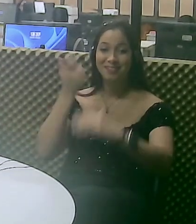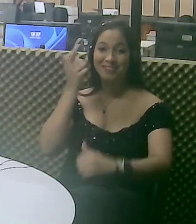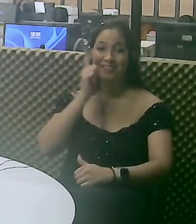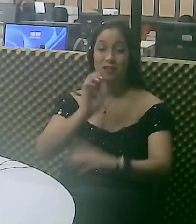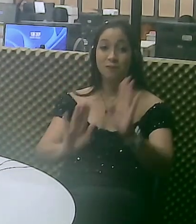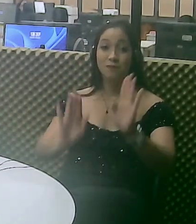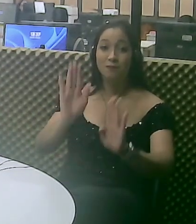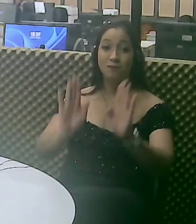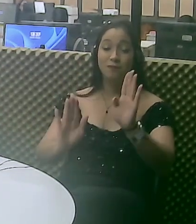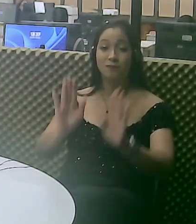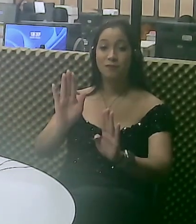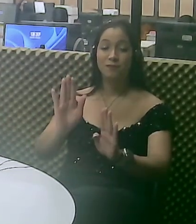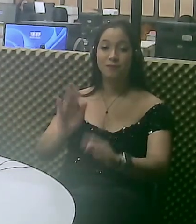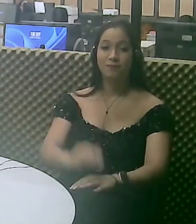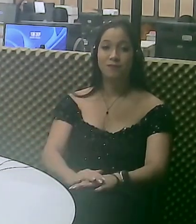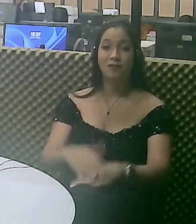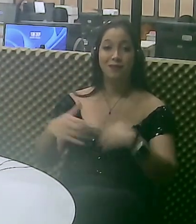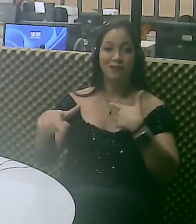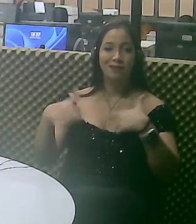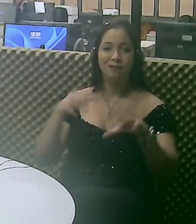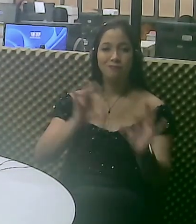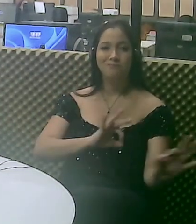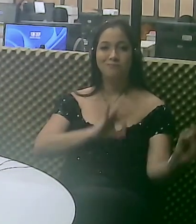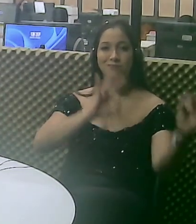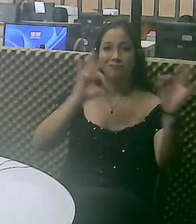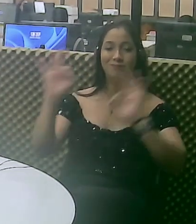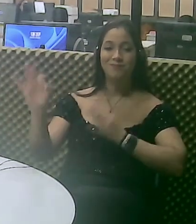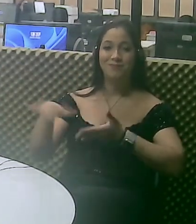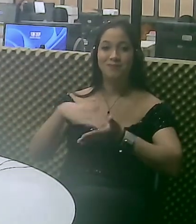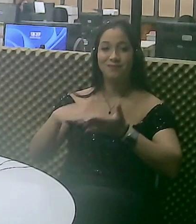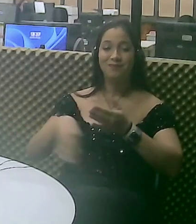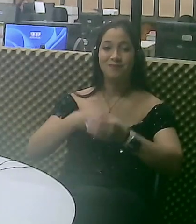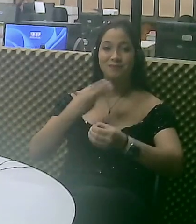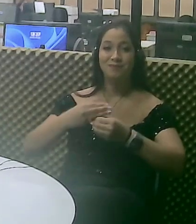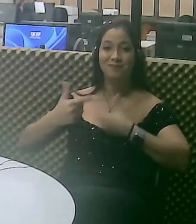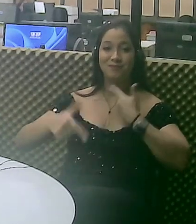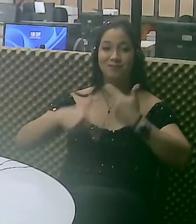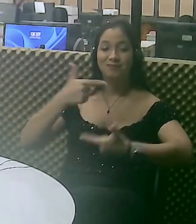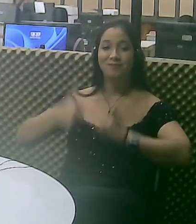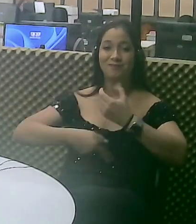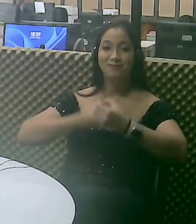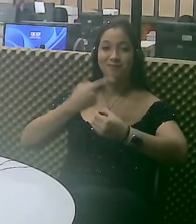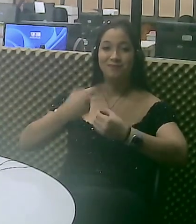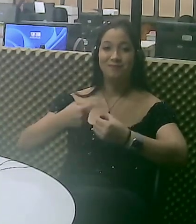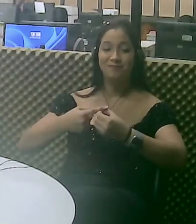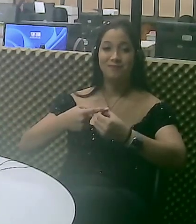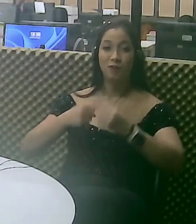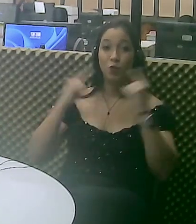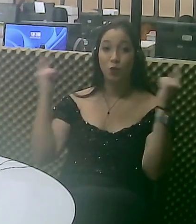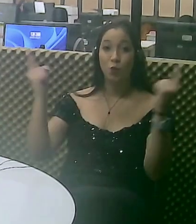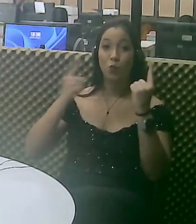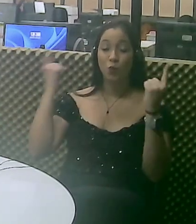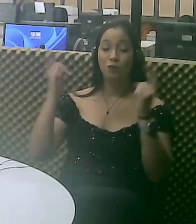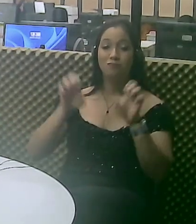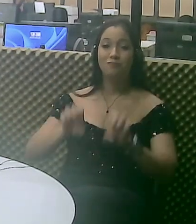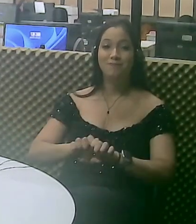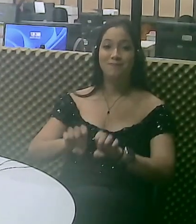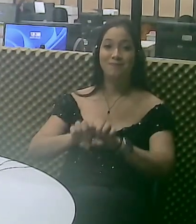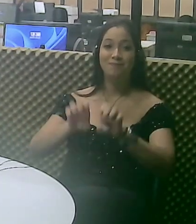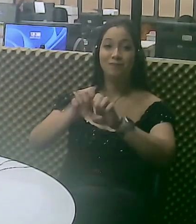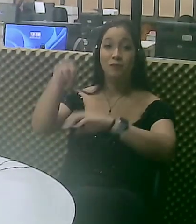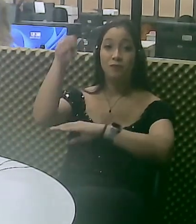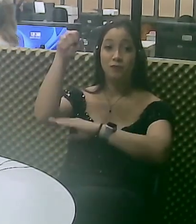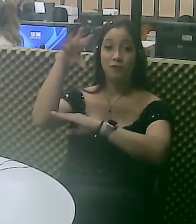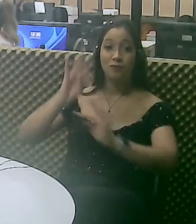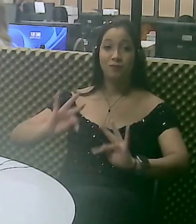vencedora de licitação. O serviço é acompanhado pela Secretaria Municipal de Serviços Urbanos. Todas as estruturas receberão lâmpadas